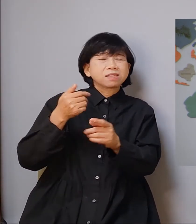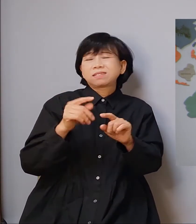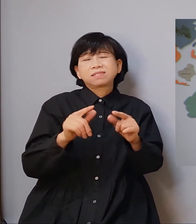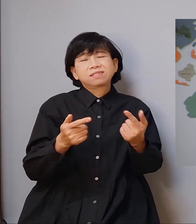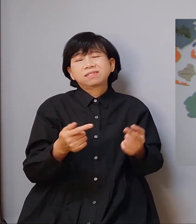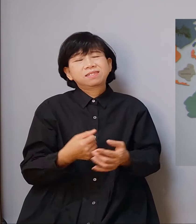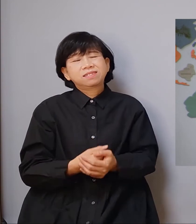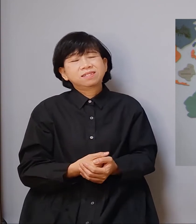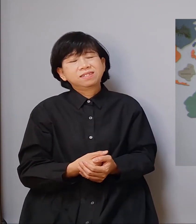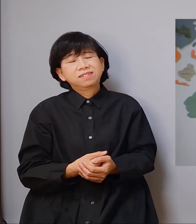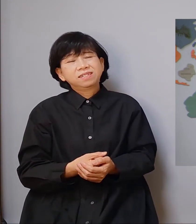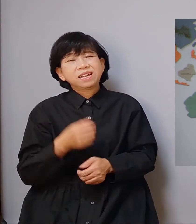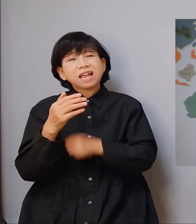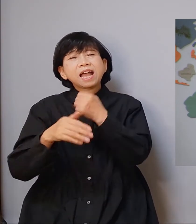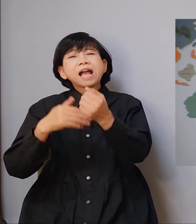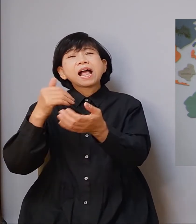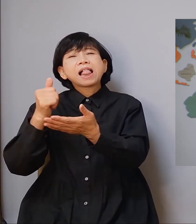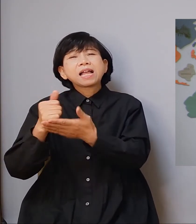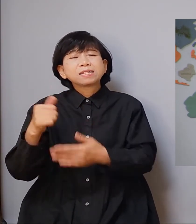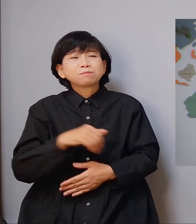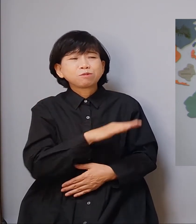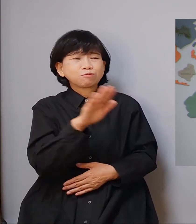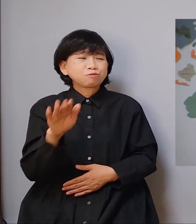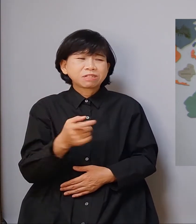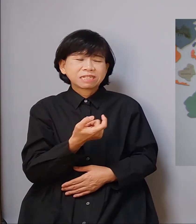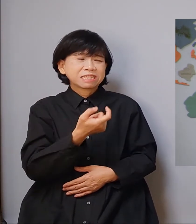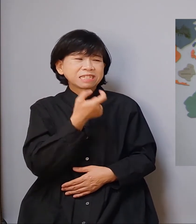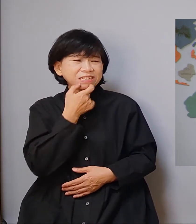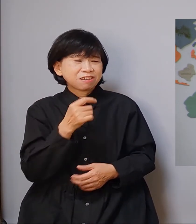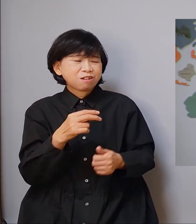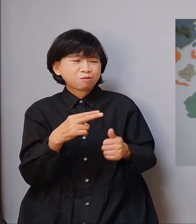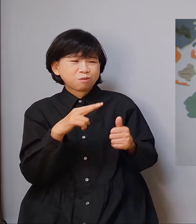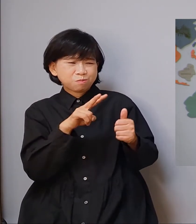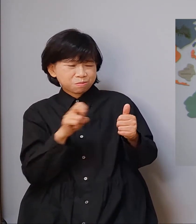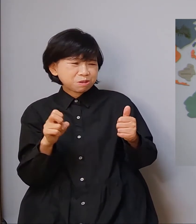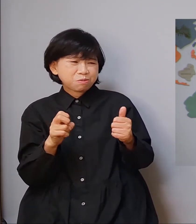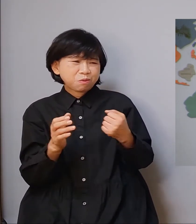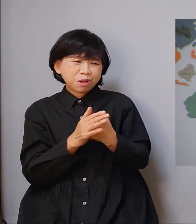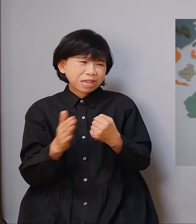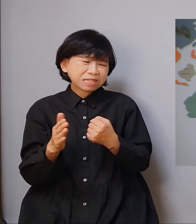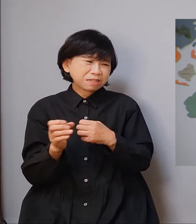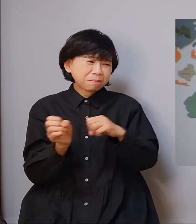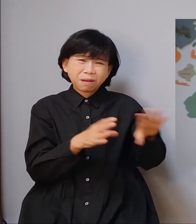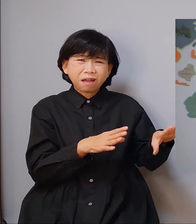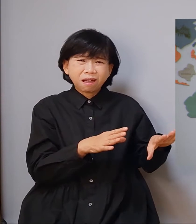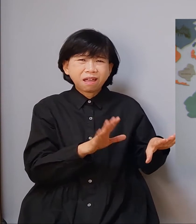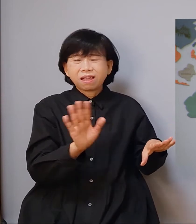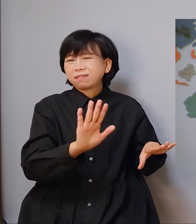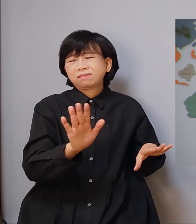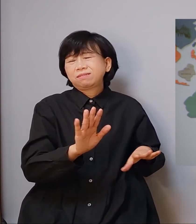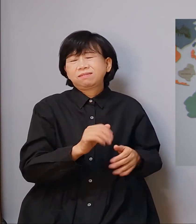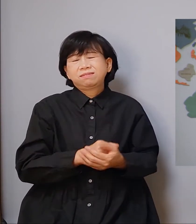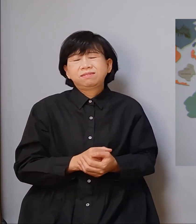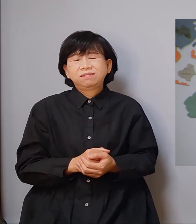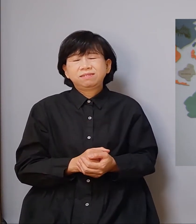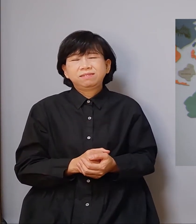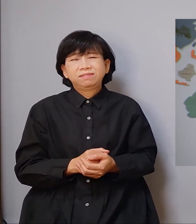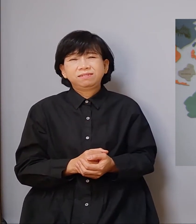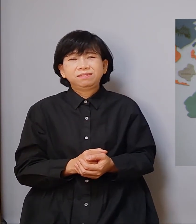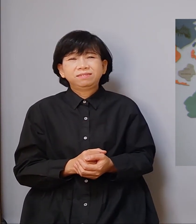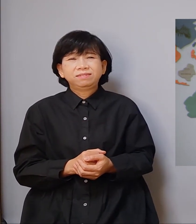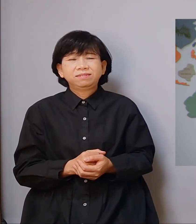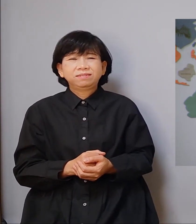돼요. 하나님이 우리가 보기 싫어서, 하나님이 우리가 싫어서, 마음에 안 들어서 하나님의 자녀로 삼았다가